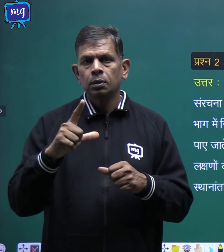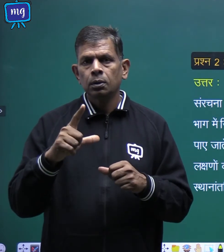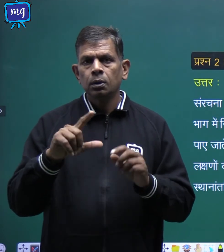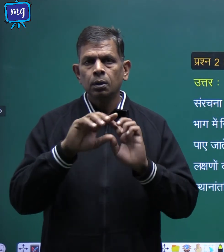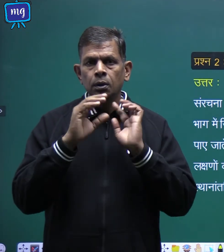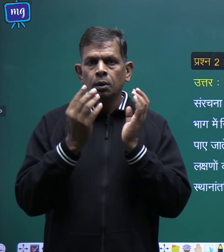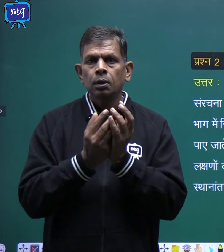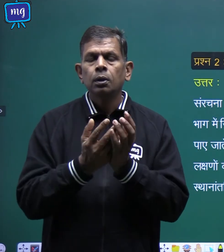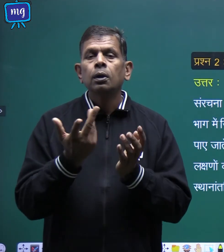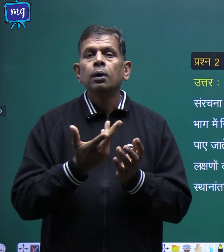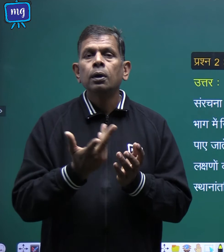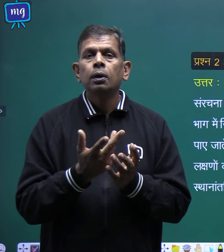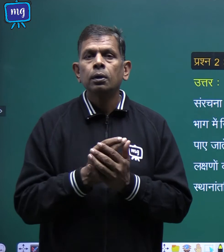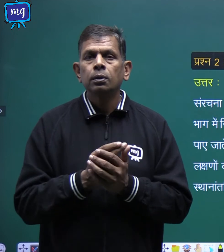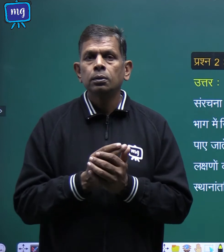क्या है?